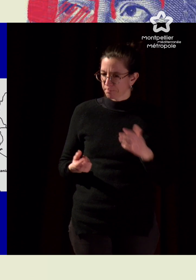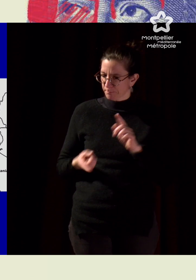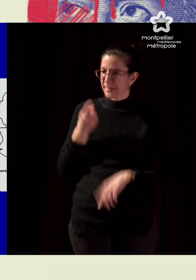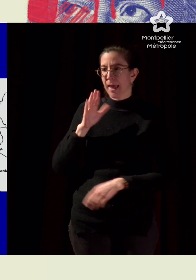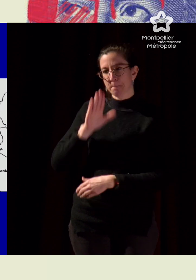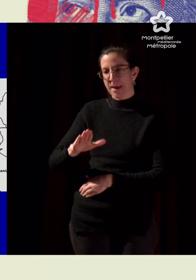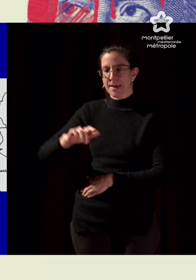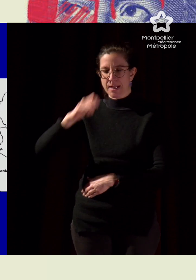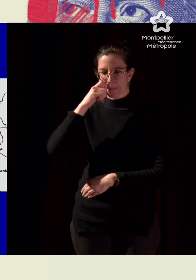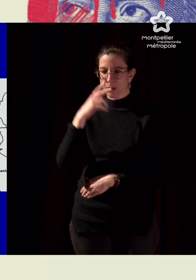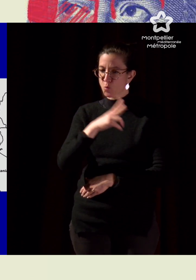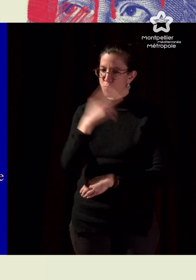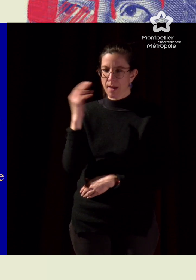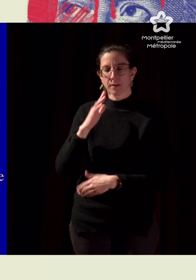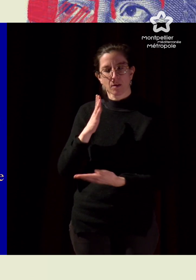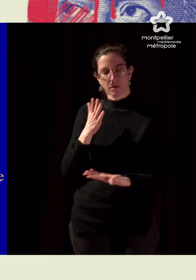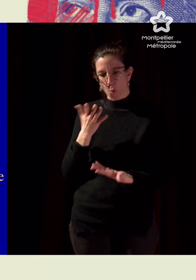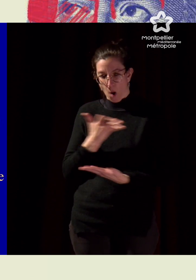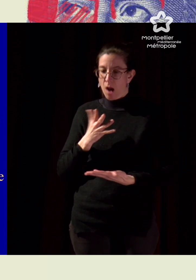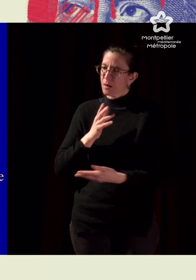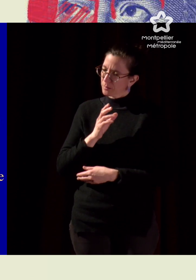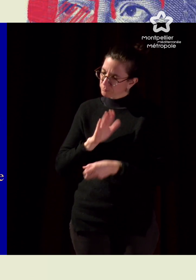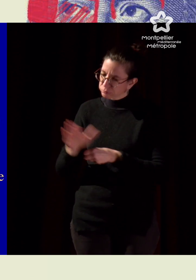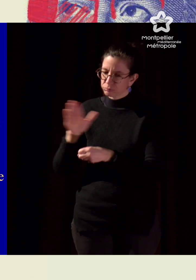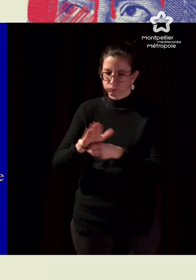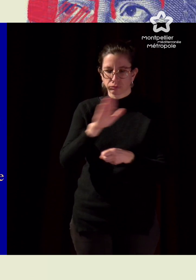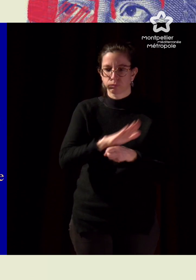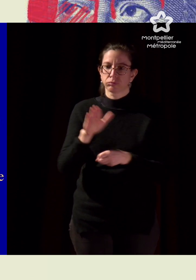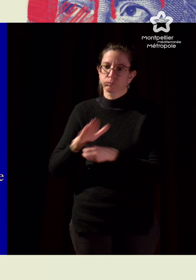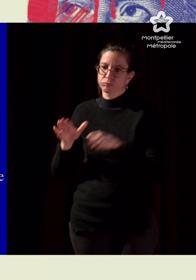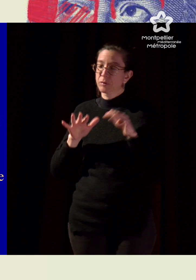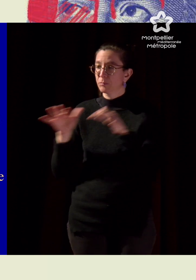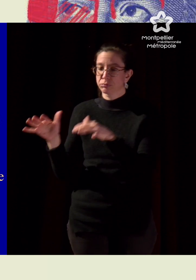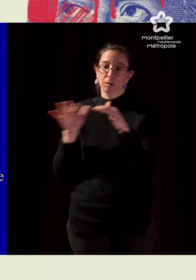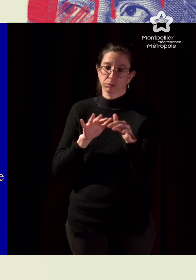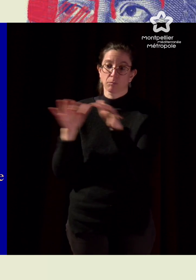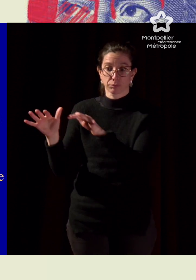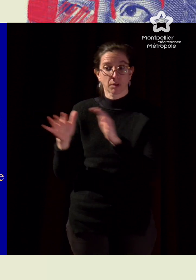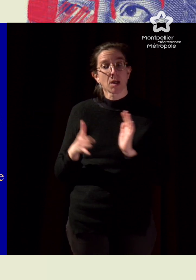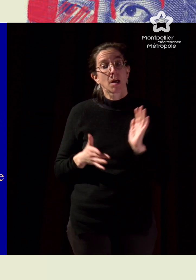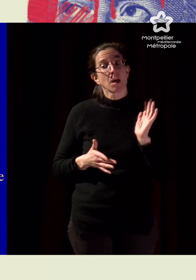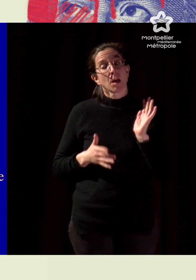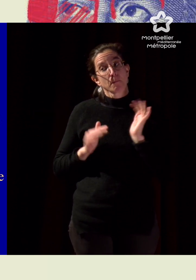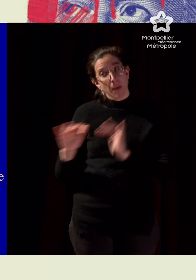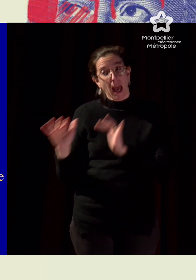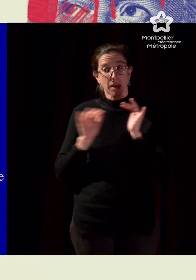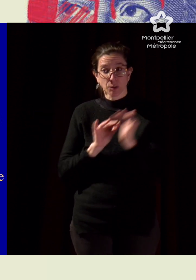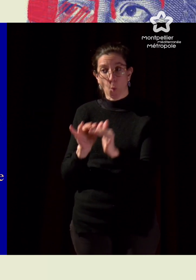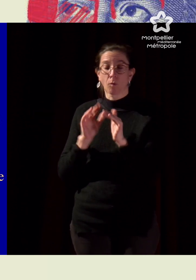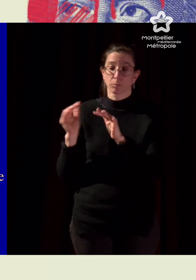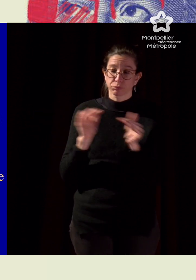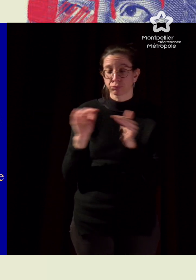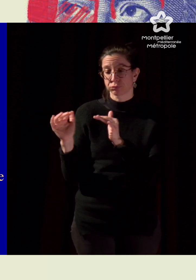particularité humaine, cette migration. La migration, c'est un long processus.